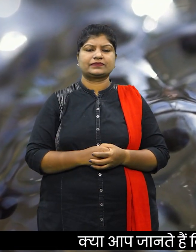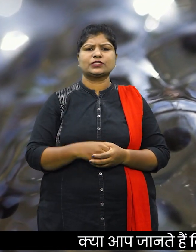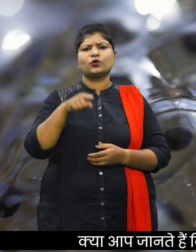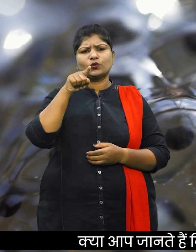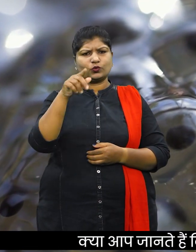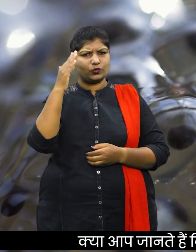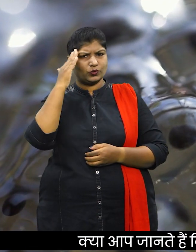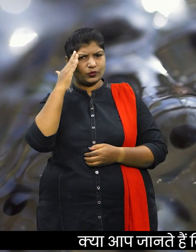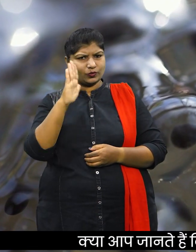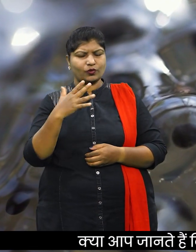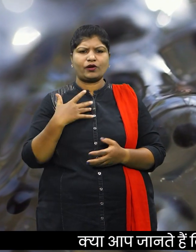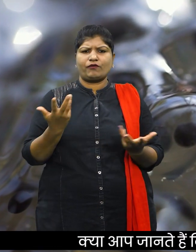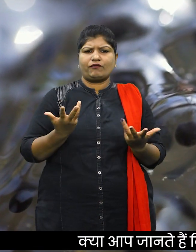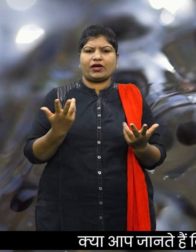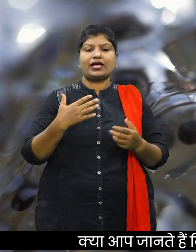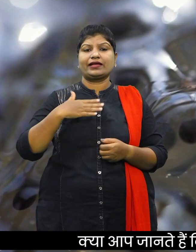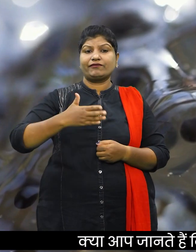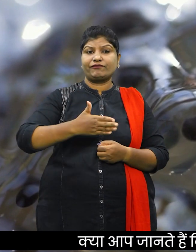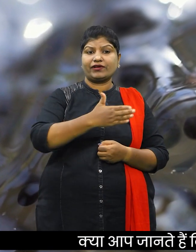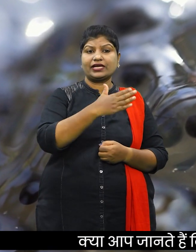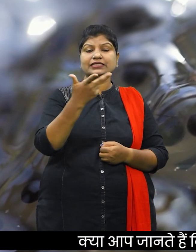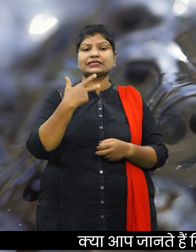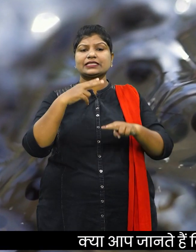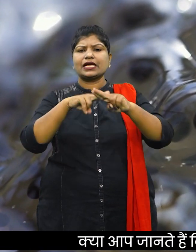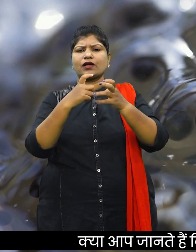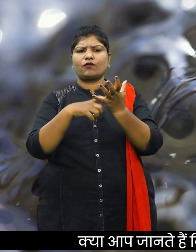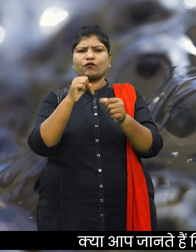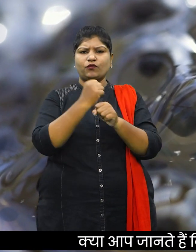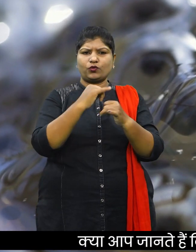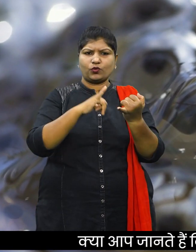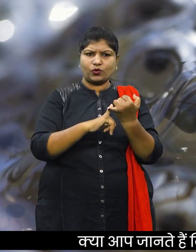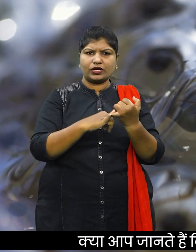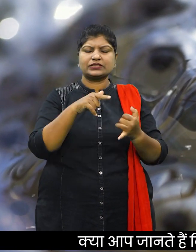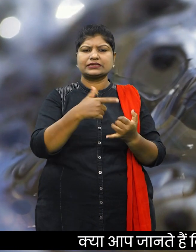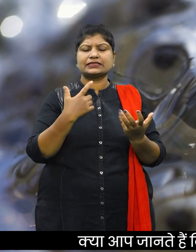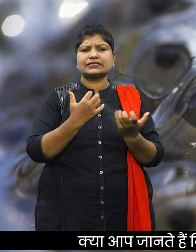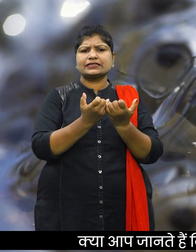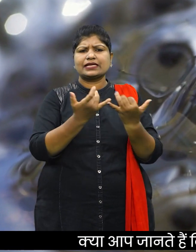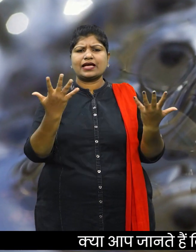क्या आप जानते हैं कि मछली और मेंढक सैकड़ों अंडे क्यों देते हैं,